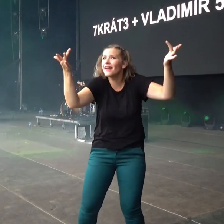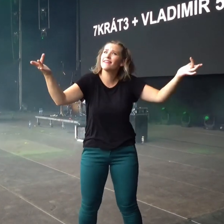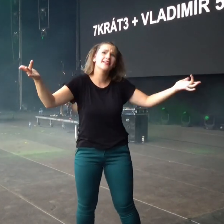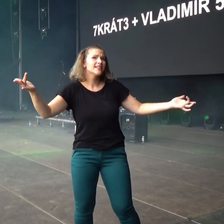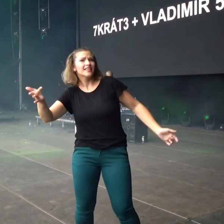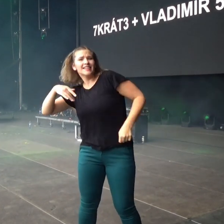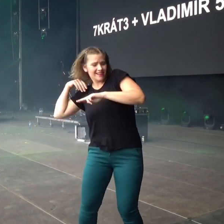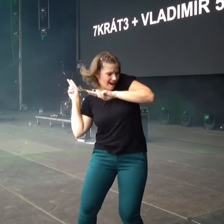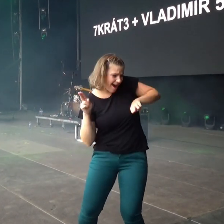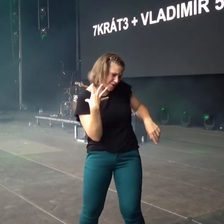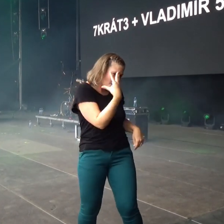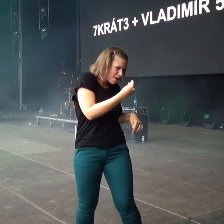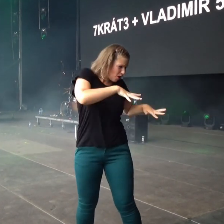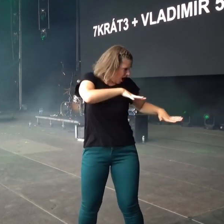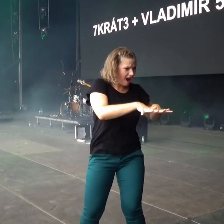Děkuji